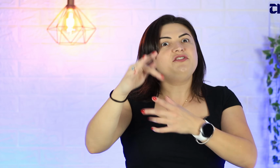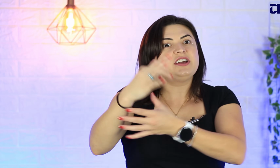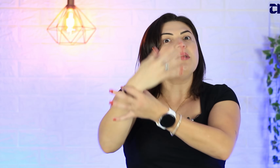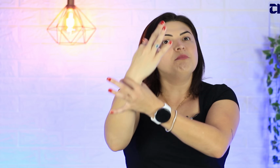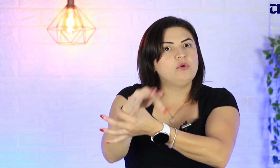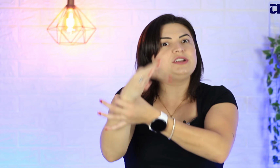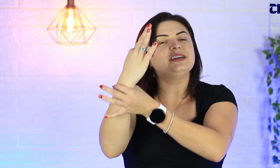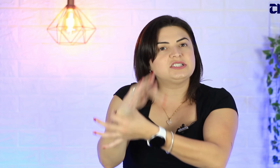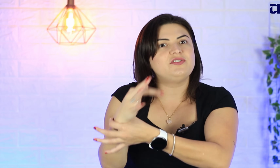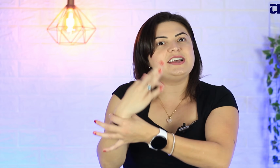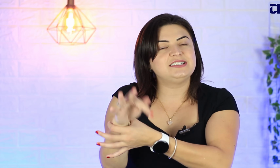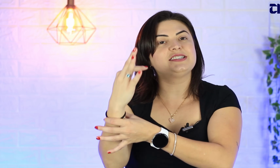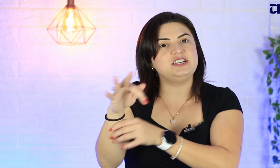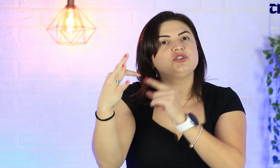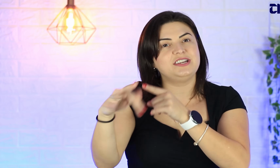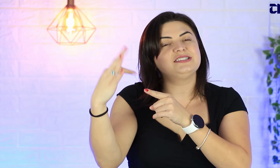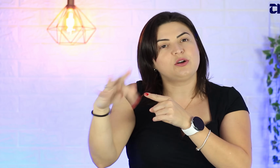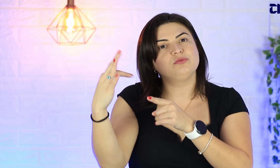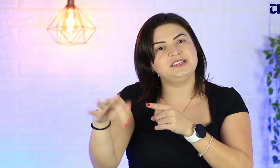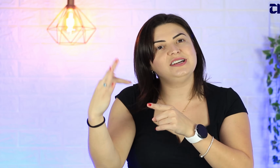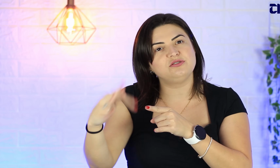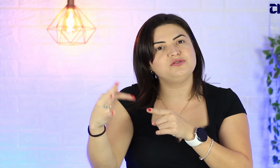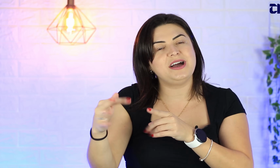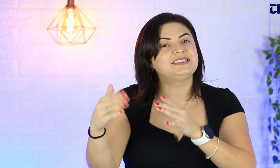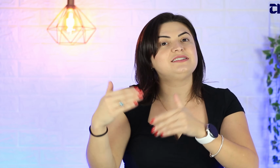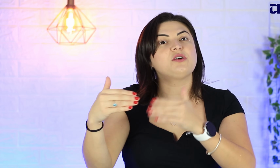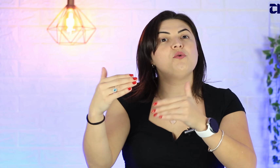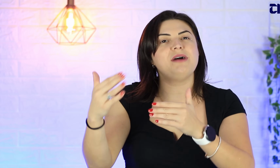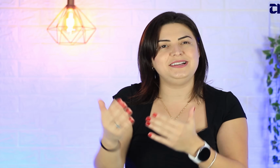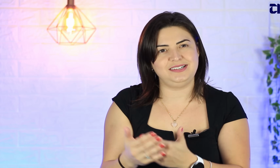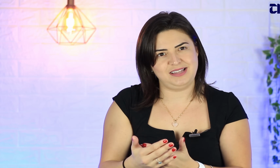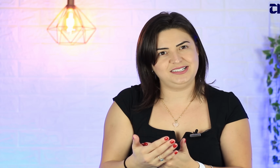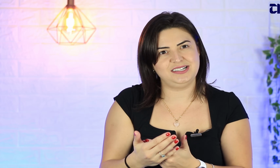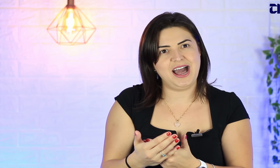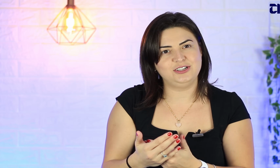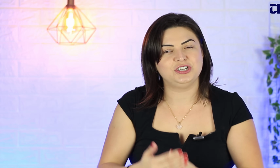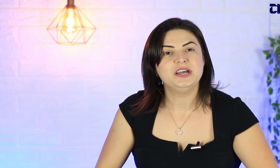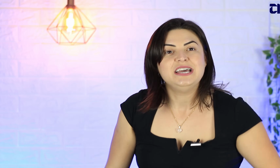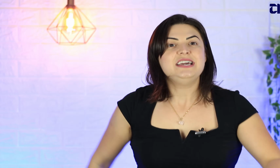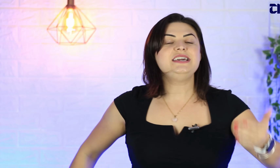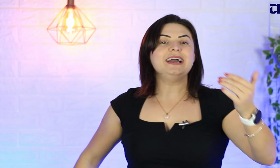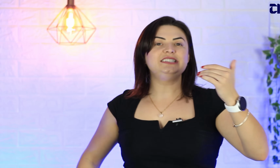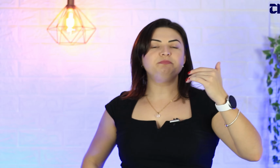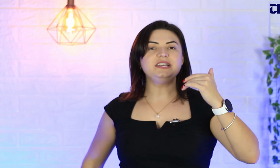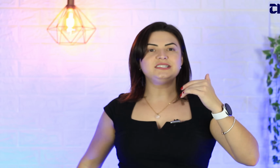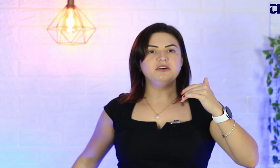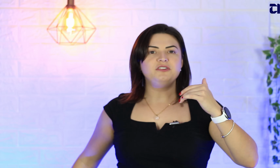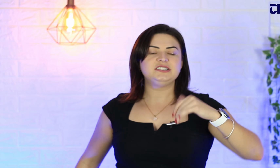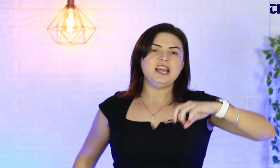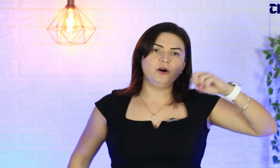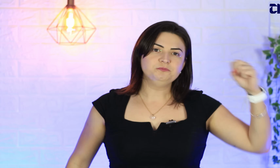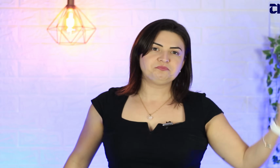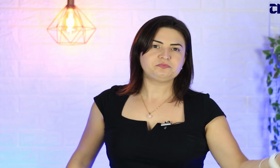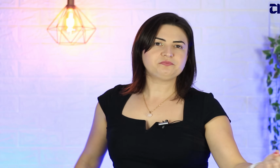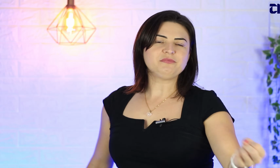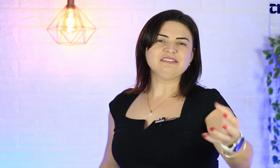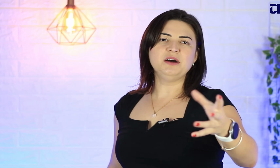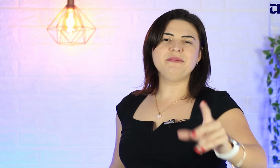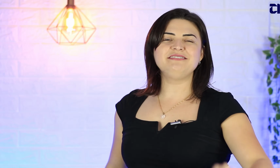significa muitas vezes que isso aqui está acontecendo demais, que está com mais intensidade. E a expressão facial também